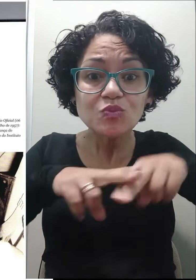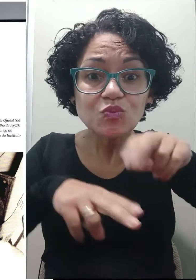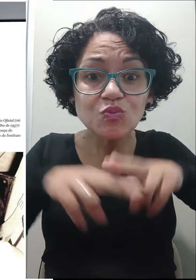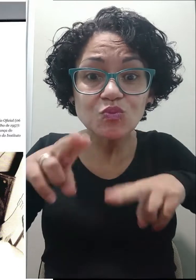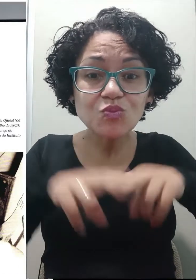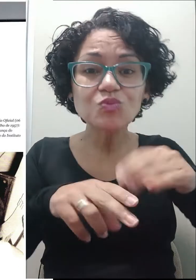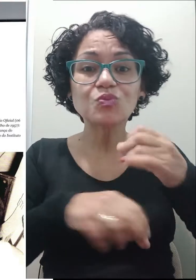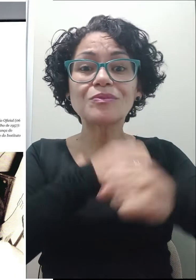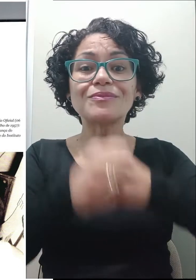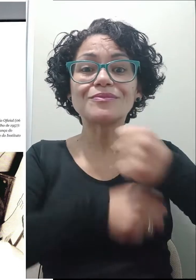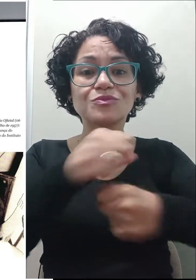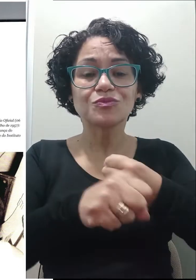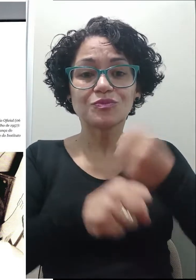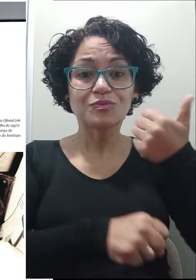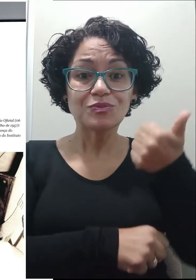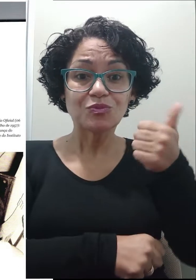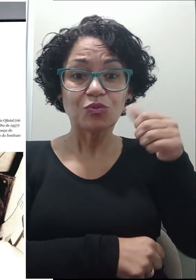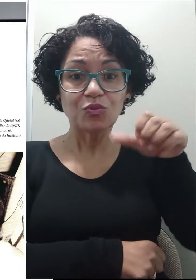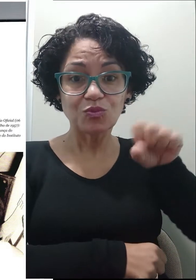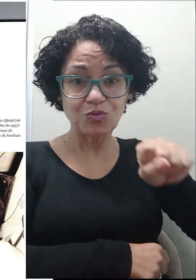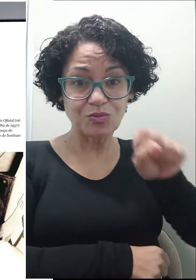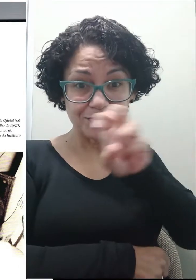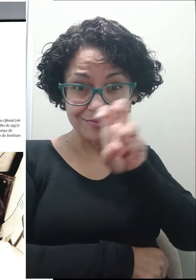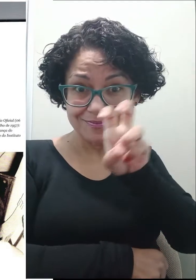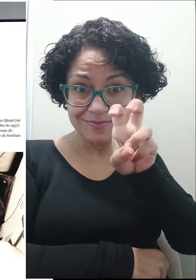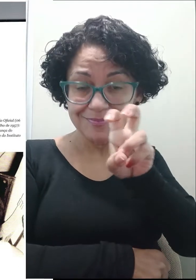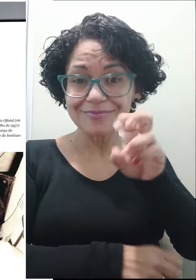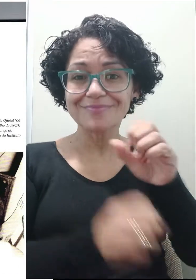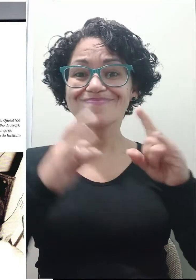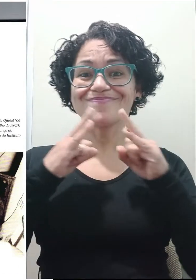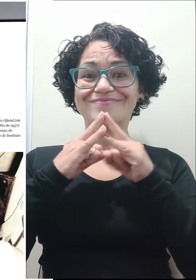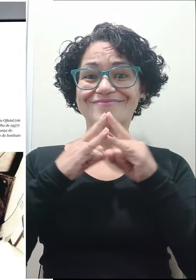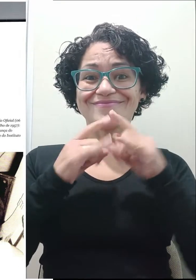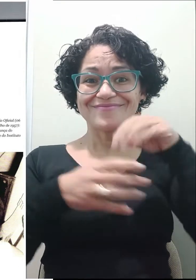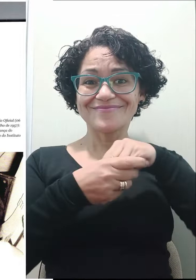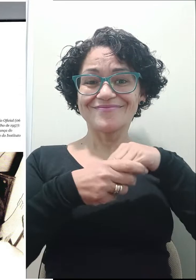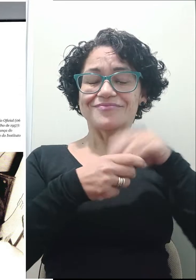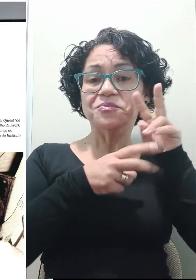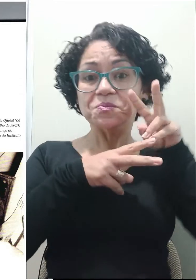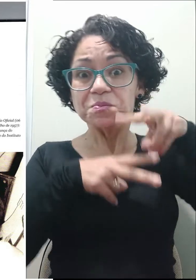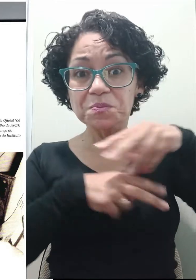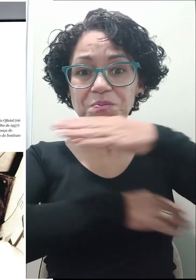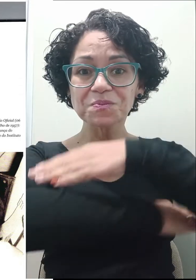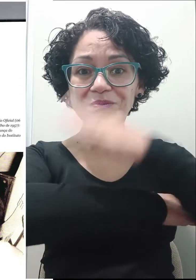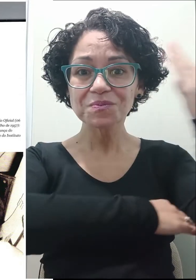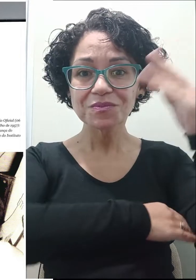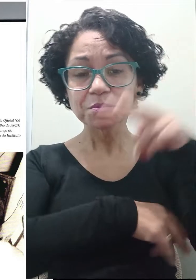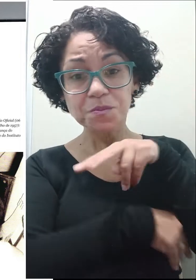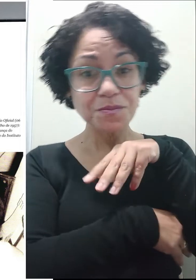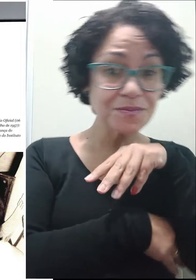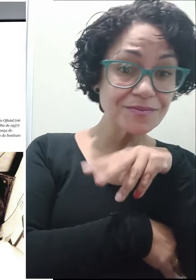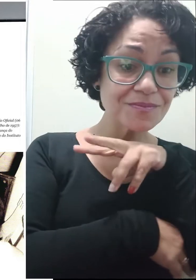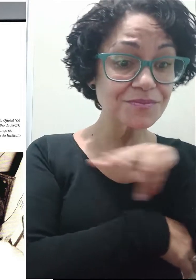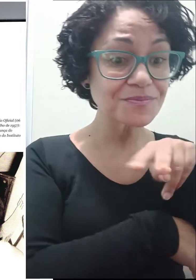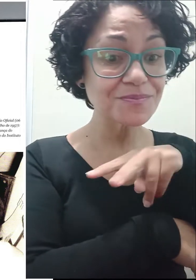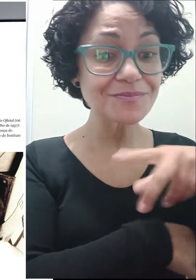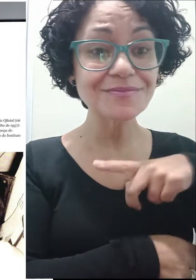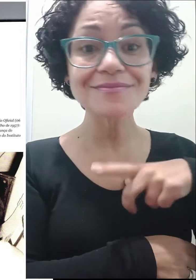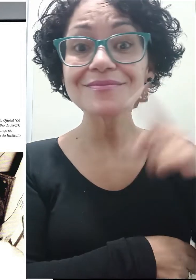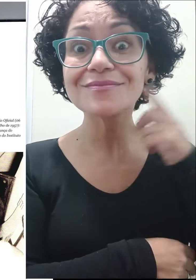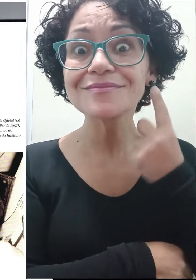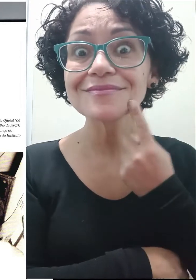por detrás das janelas no INES, via os surdos nas ruas, nas praças e nos